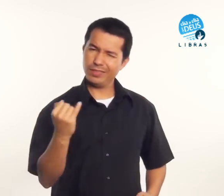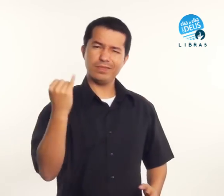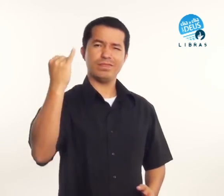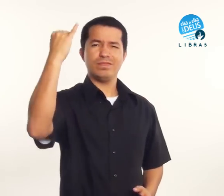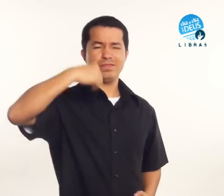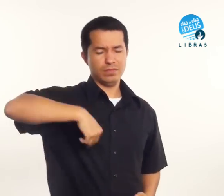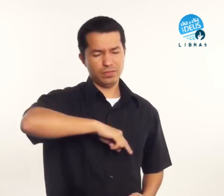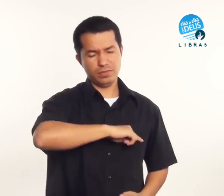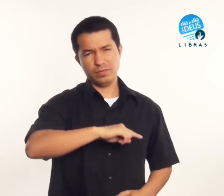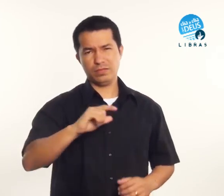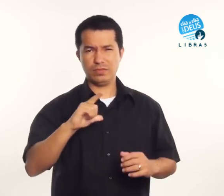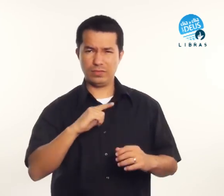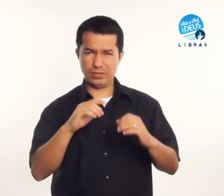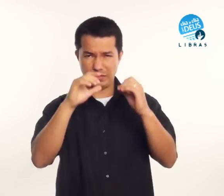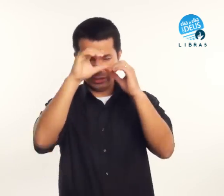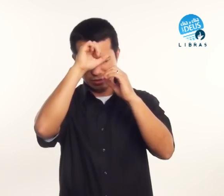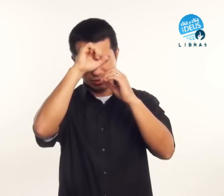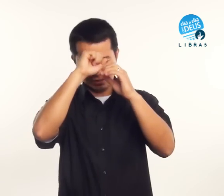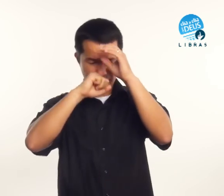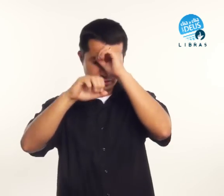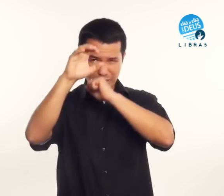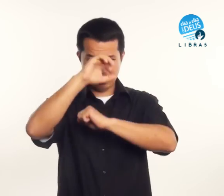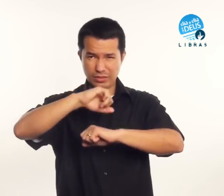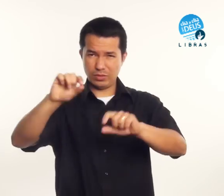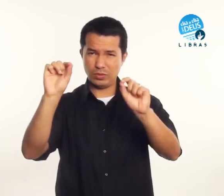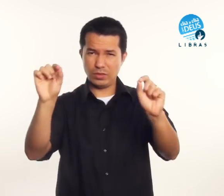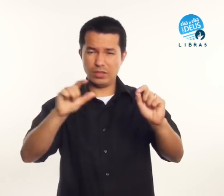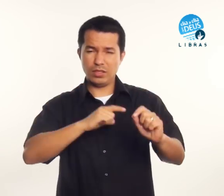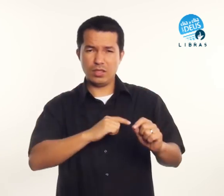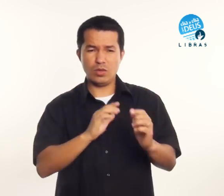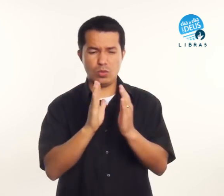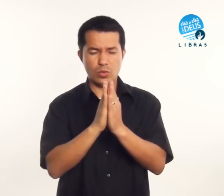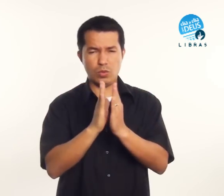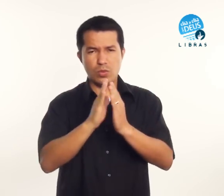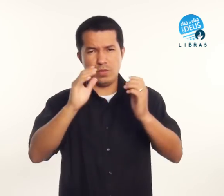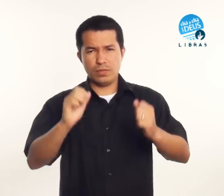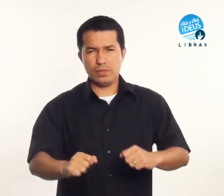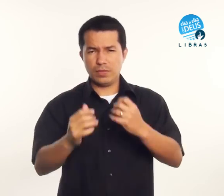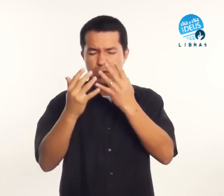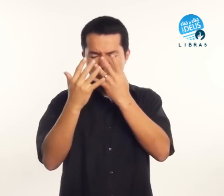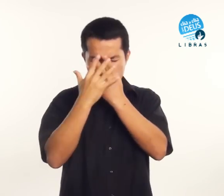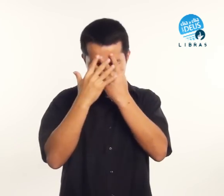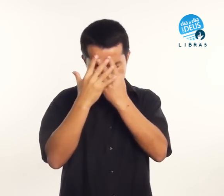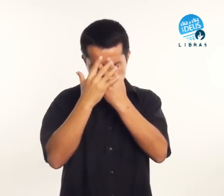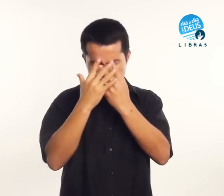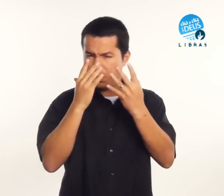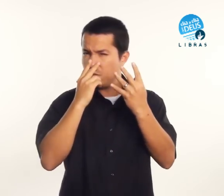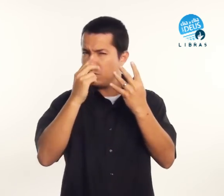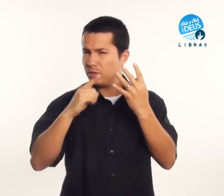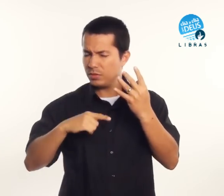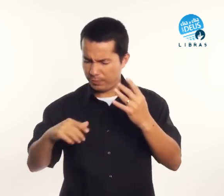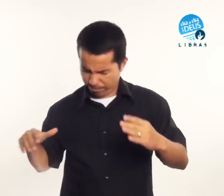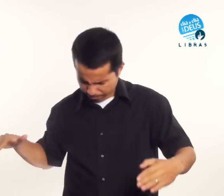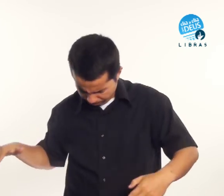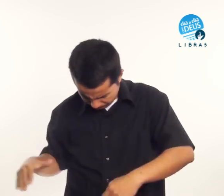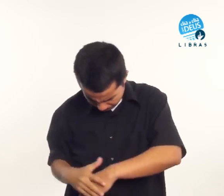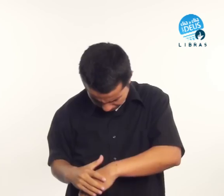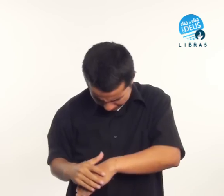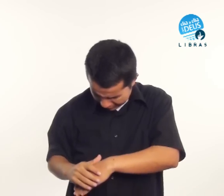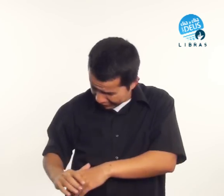que a oração deve ser uma confissão de submissão. Eu sou teu súdito, o